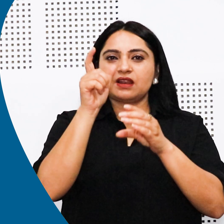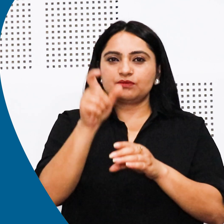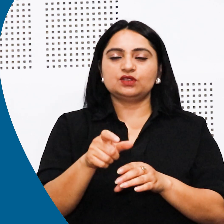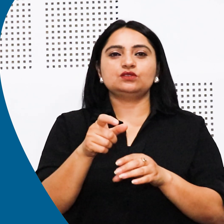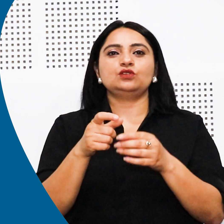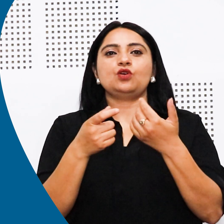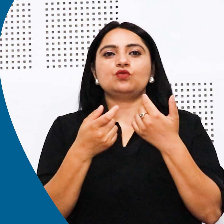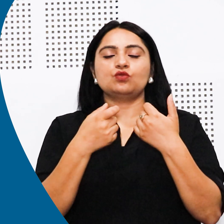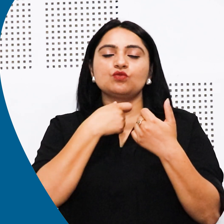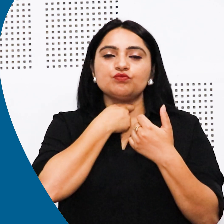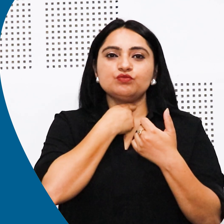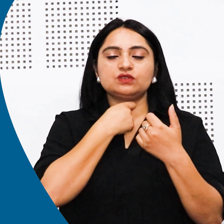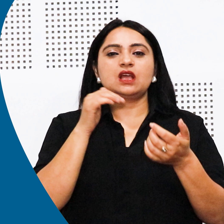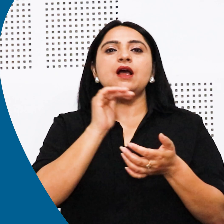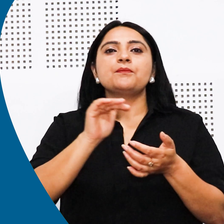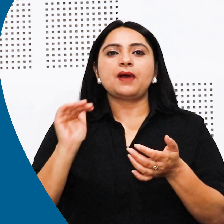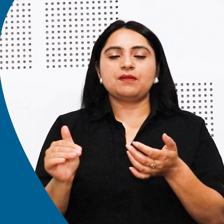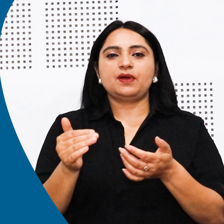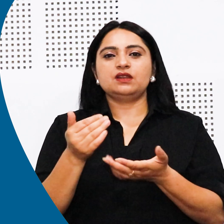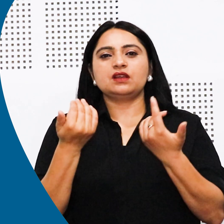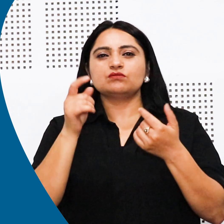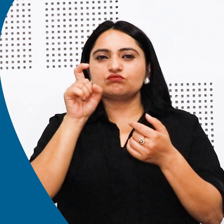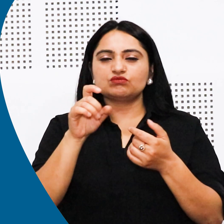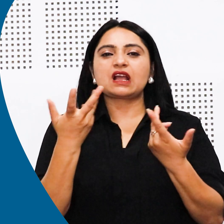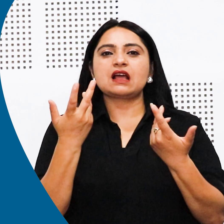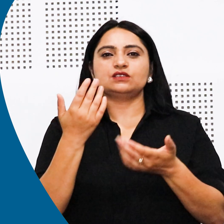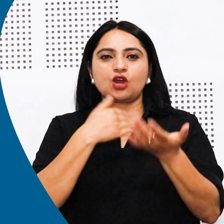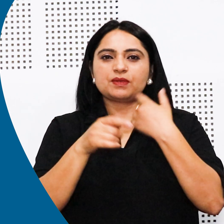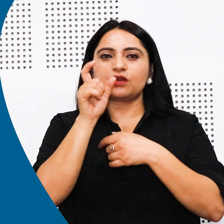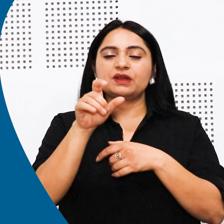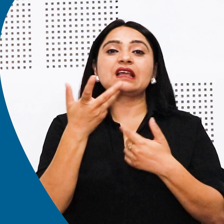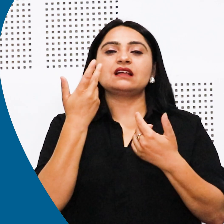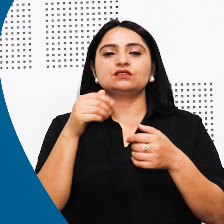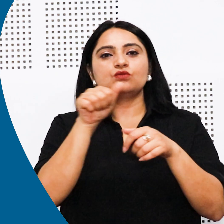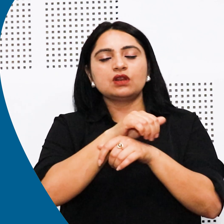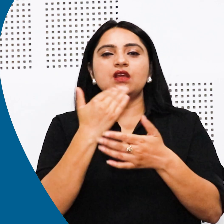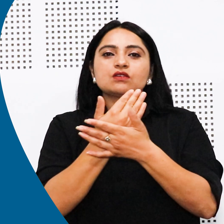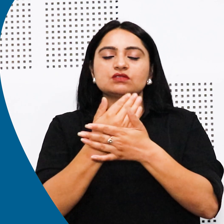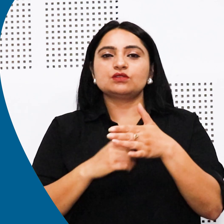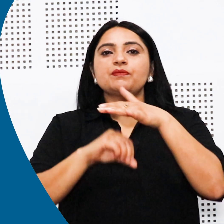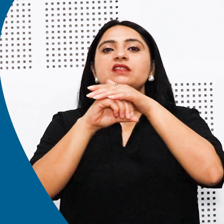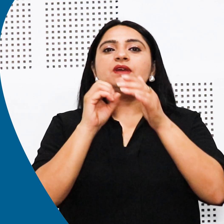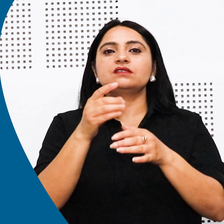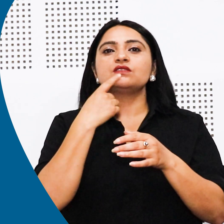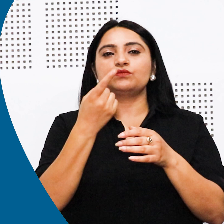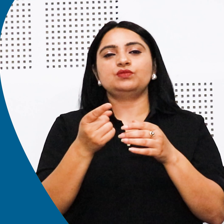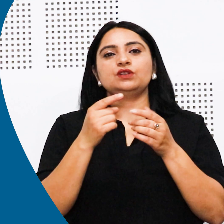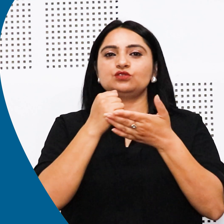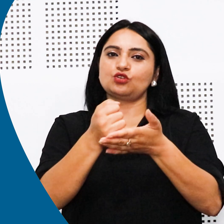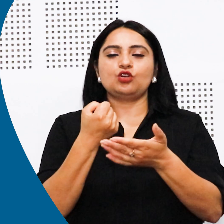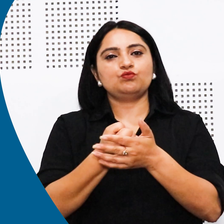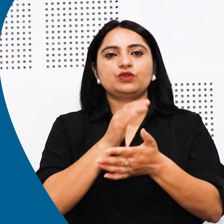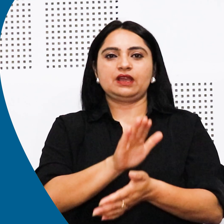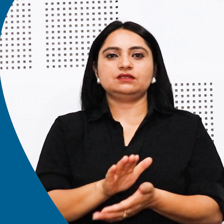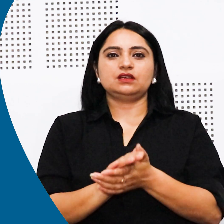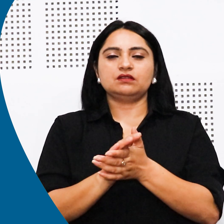भरोसा, बालबालिका, वृद्ध र अपाङ्गताहरू कता छन् र उनीहरूलाई कसरी पहिलो प्राथमिकता दिने भन्ने त्यो नक्साले पनि अब सहयोग पुर्याइरहेको छ। र